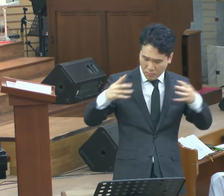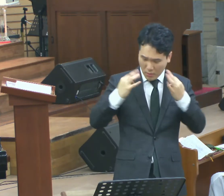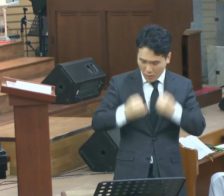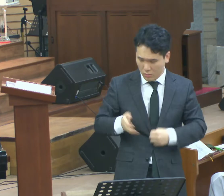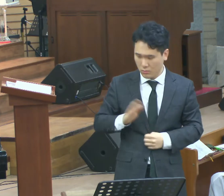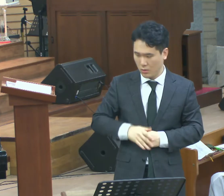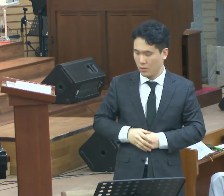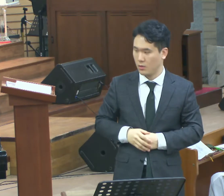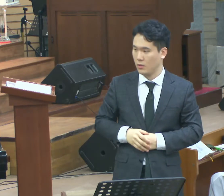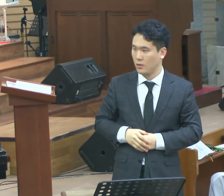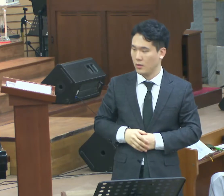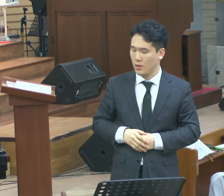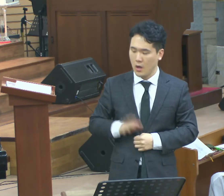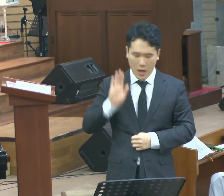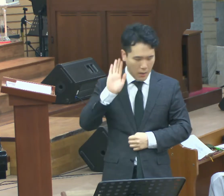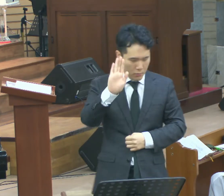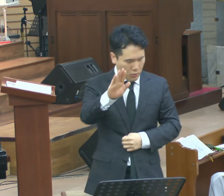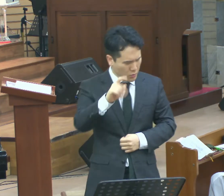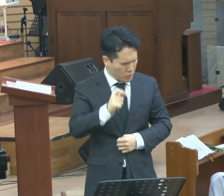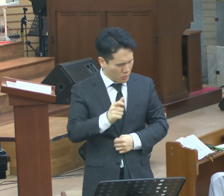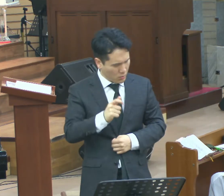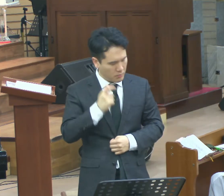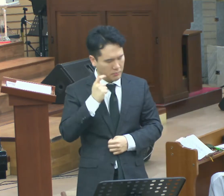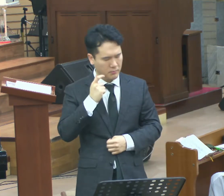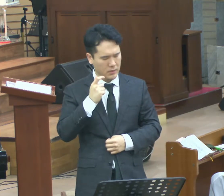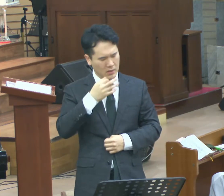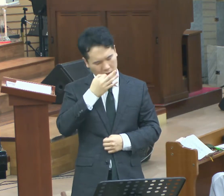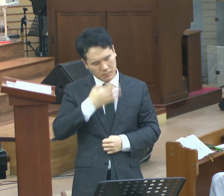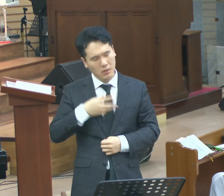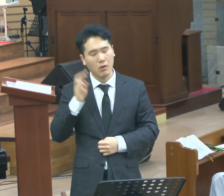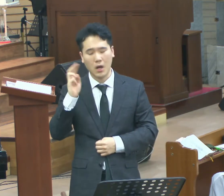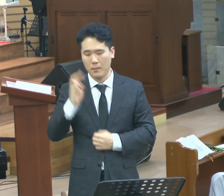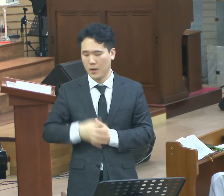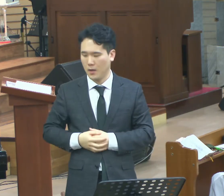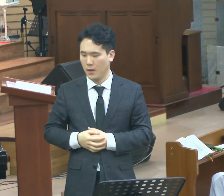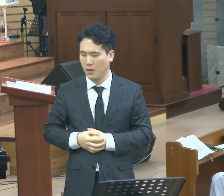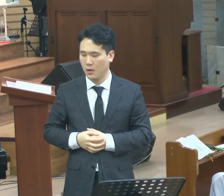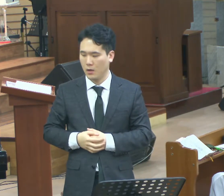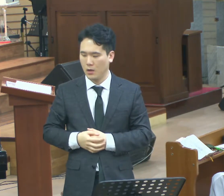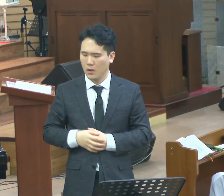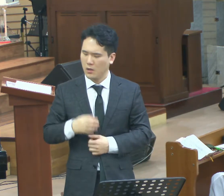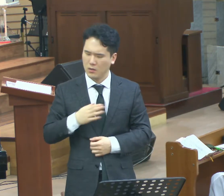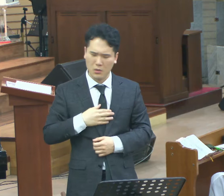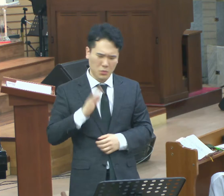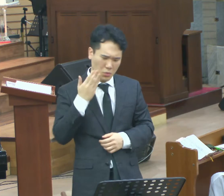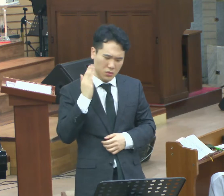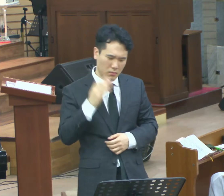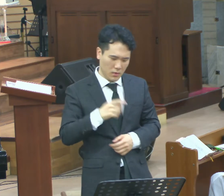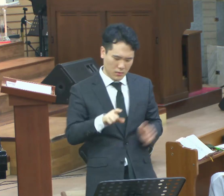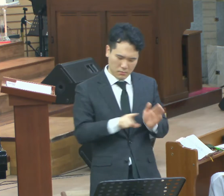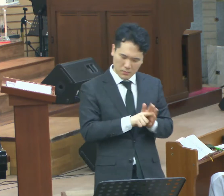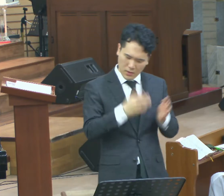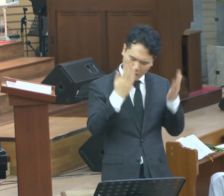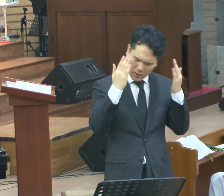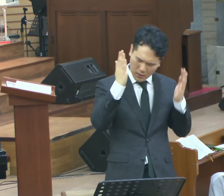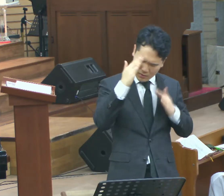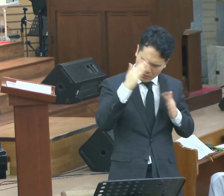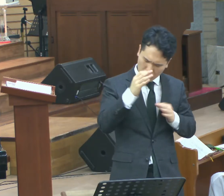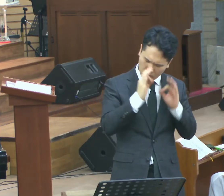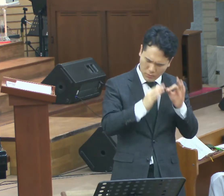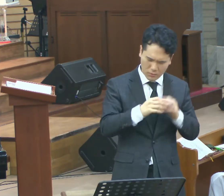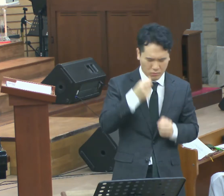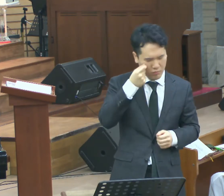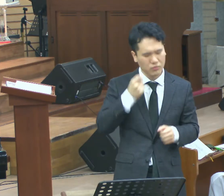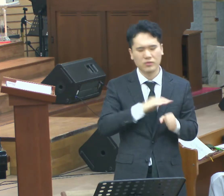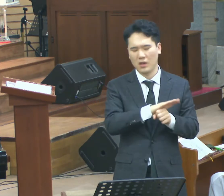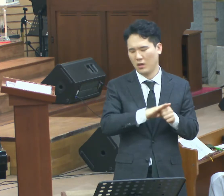자체가 부흥이 됐어. 근데 앞으로는 힘들 거야. 나는 요새 신학생들 보면 불쌍해 죽겠어. 자, 목사님이 그런 말